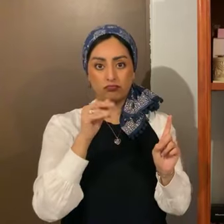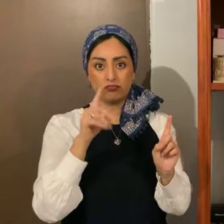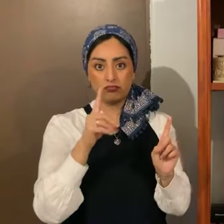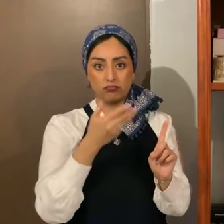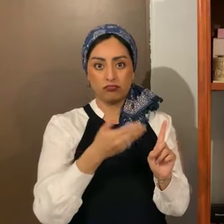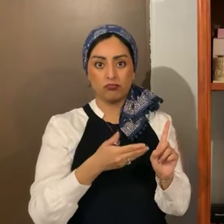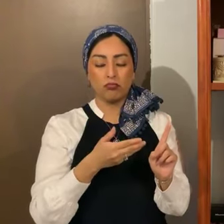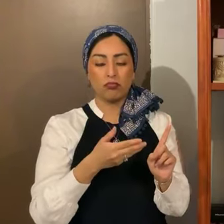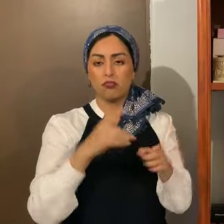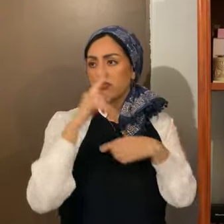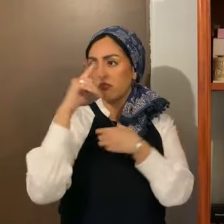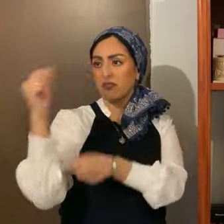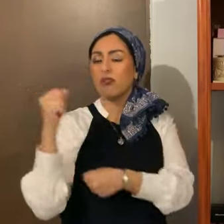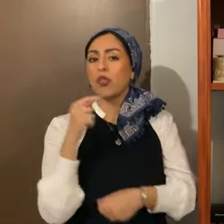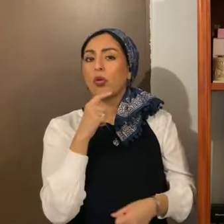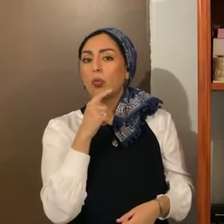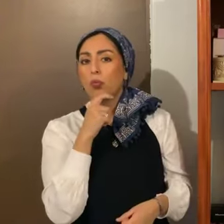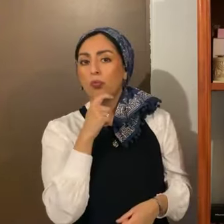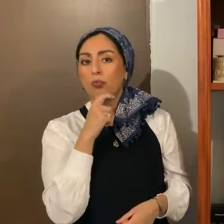Diga, ¿para quién es la confianza?